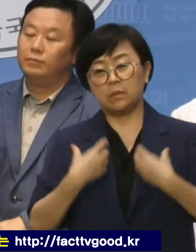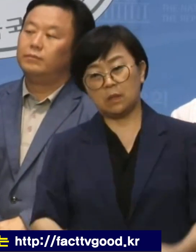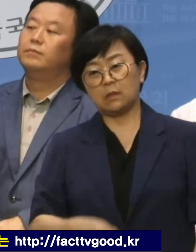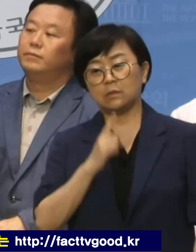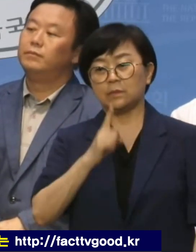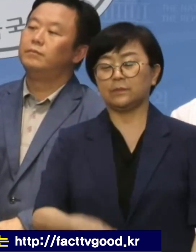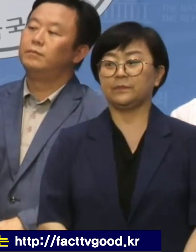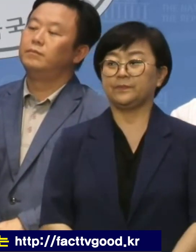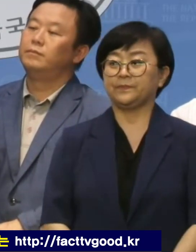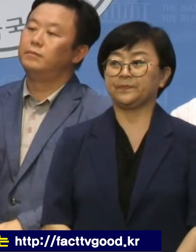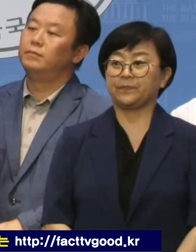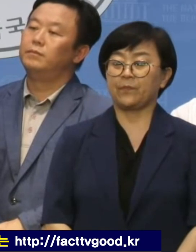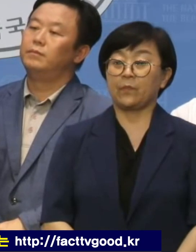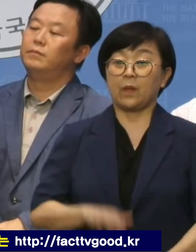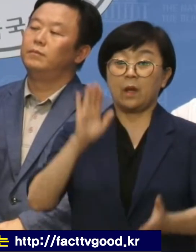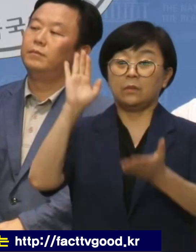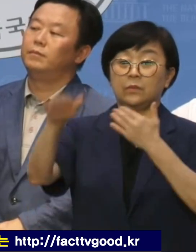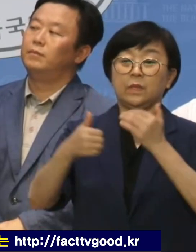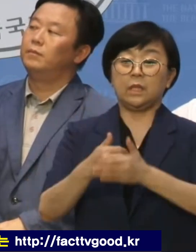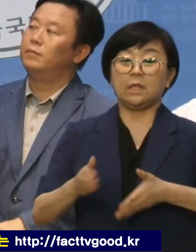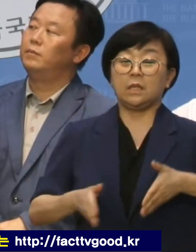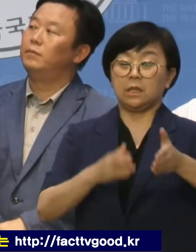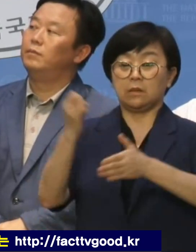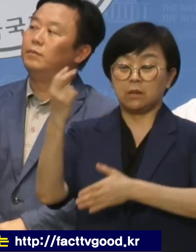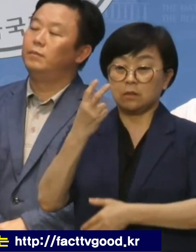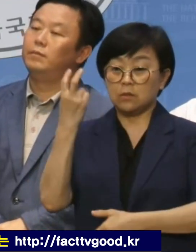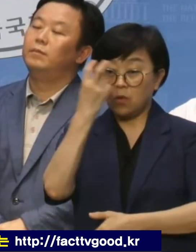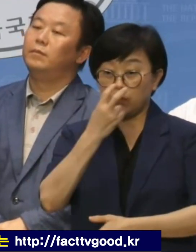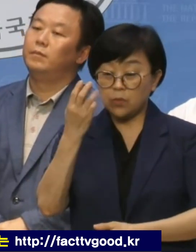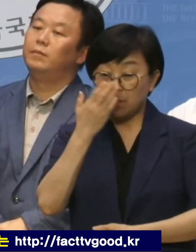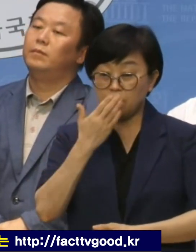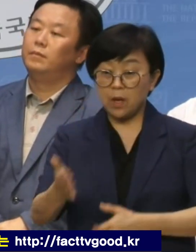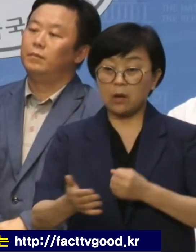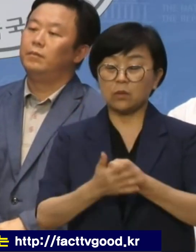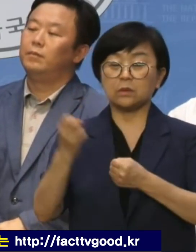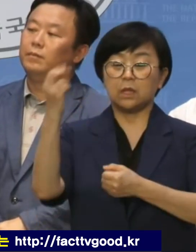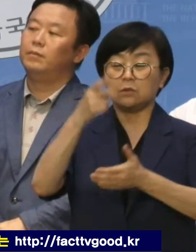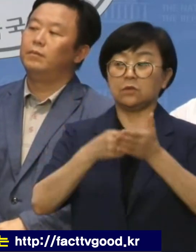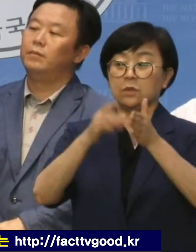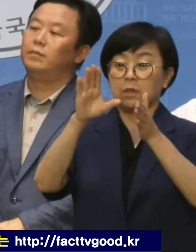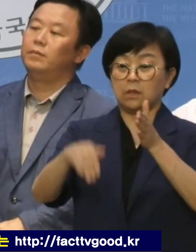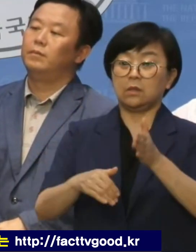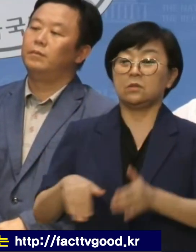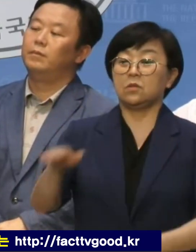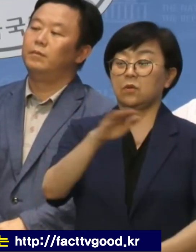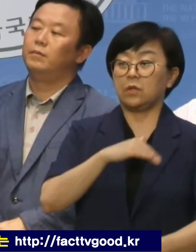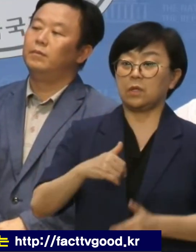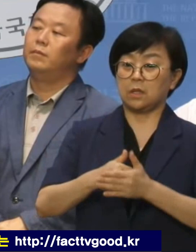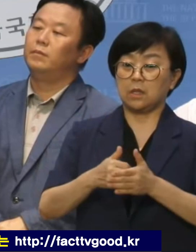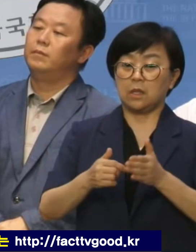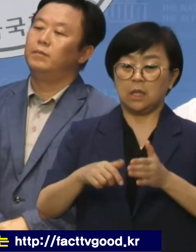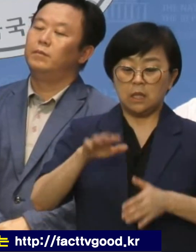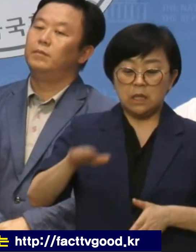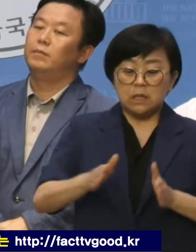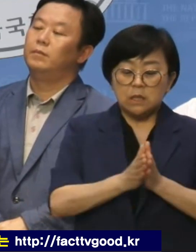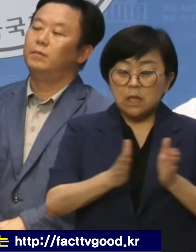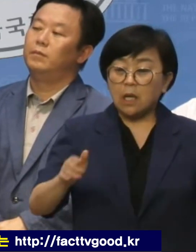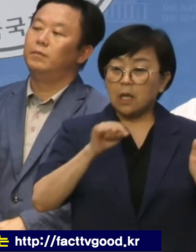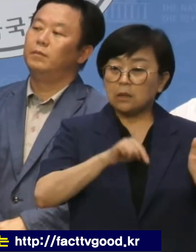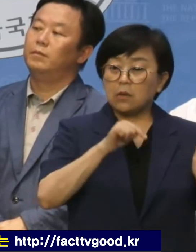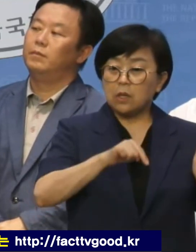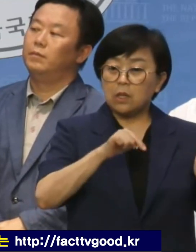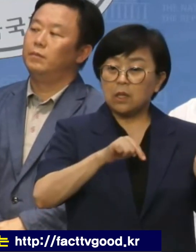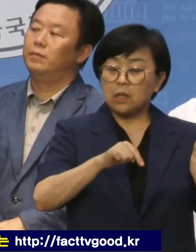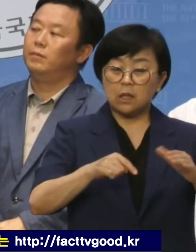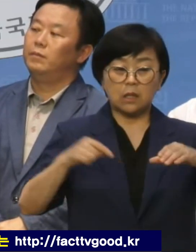많이 빠졌었고요. 앞으로 이 해당 노선이 다시 재검토가 되고 재추진이 될 때 저희 시점부에 위치한 저희